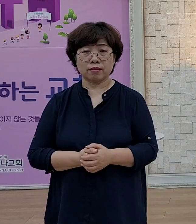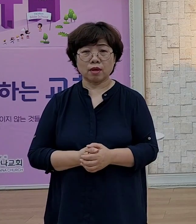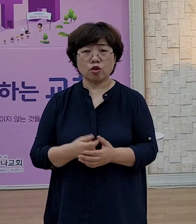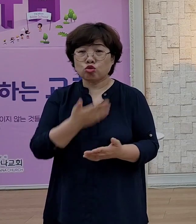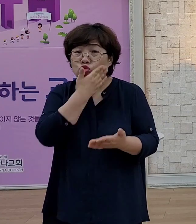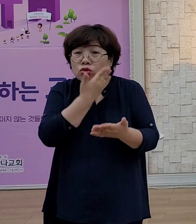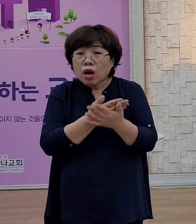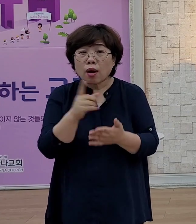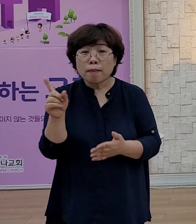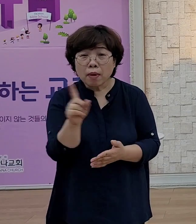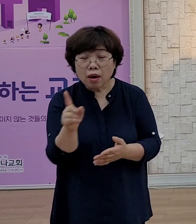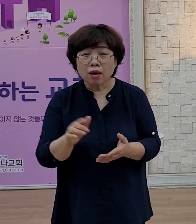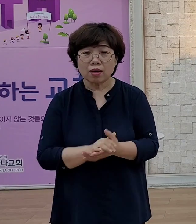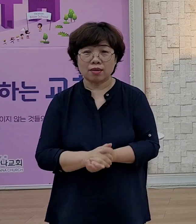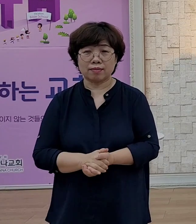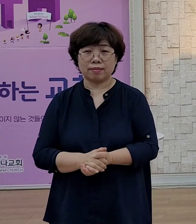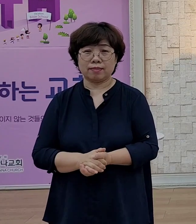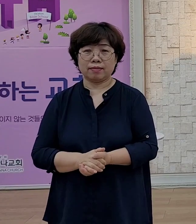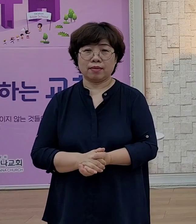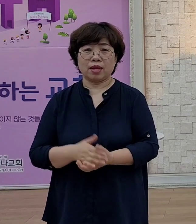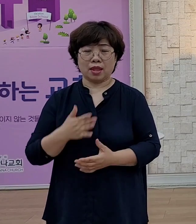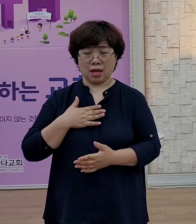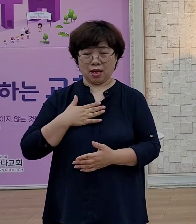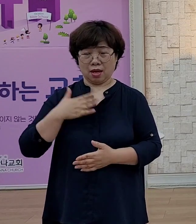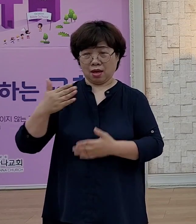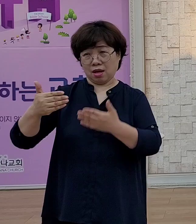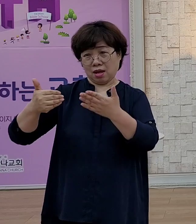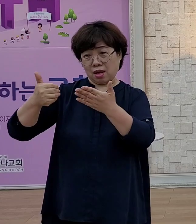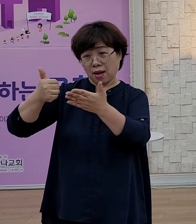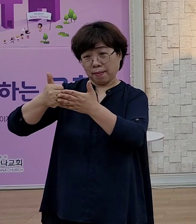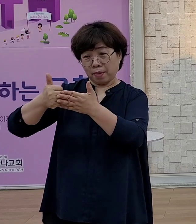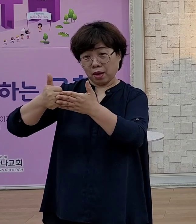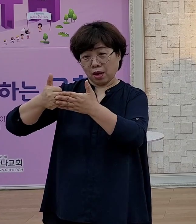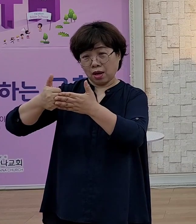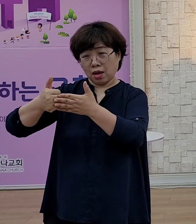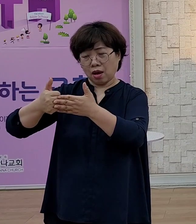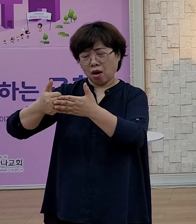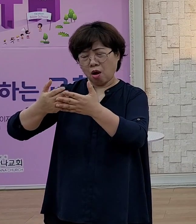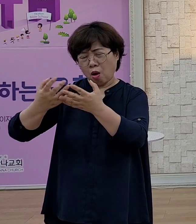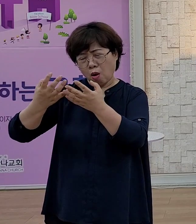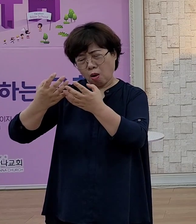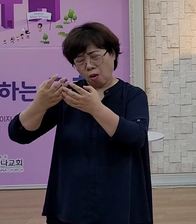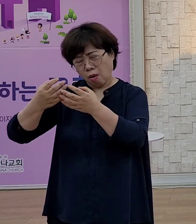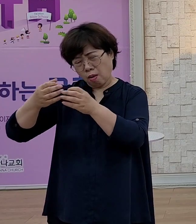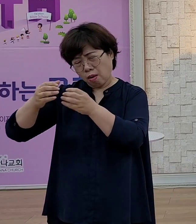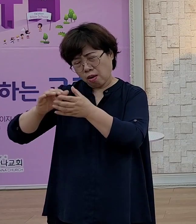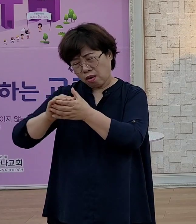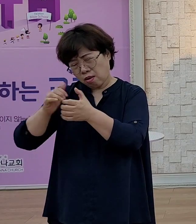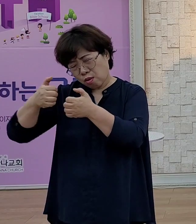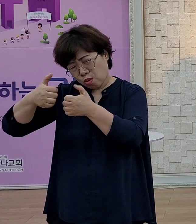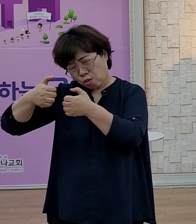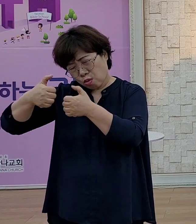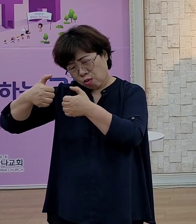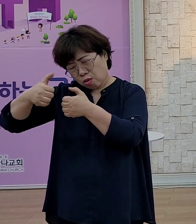뭐가 중요한 거였죠? 내가 하나님과 얼마나